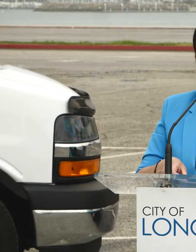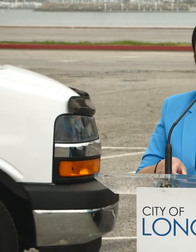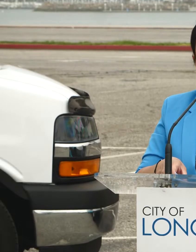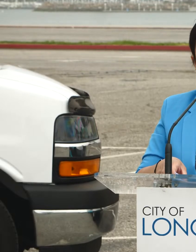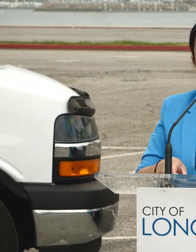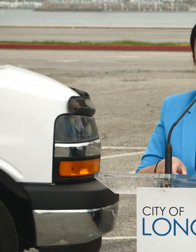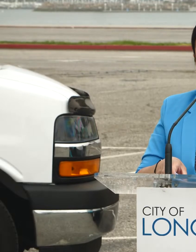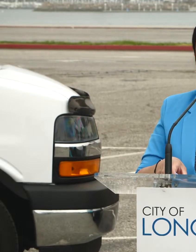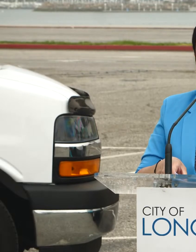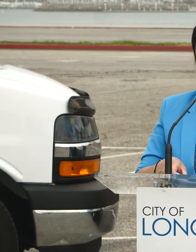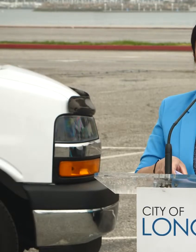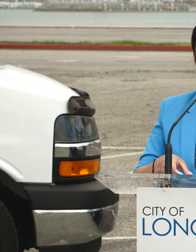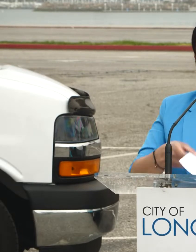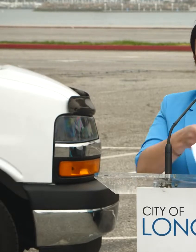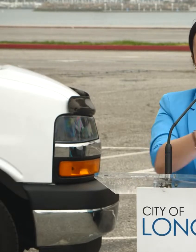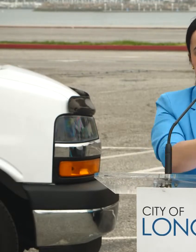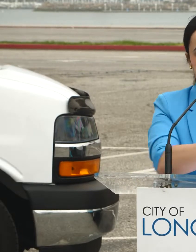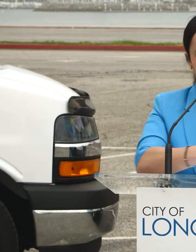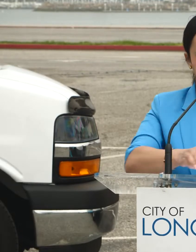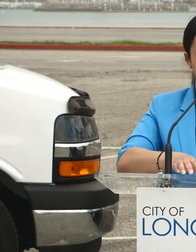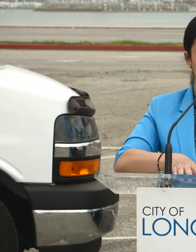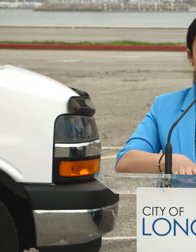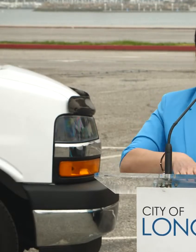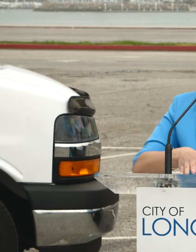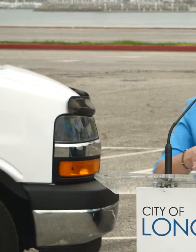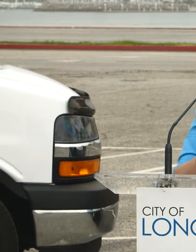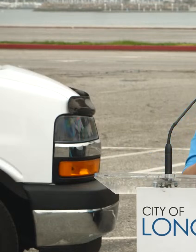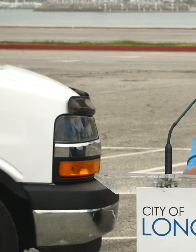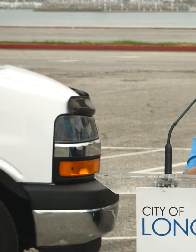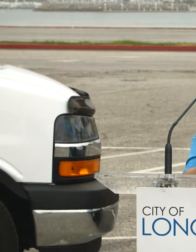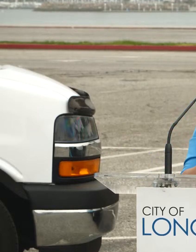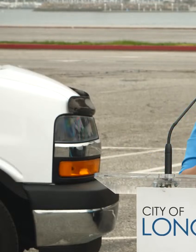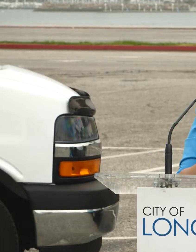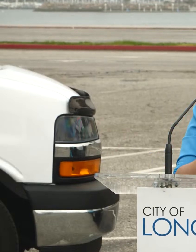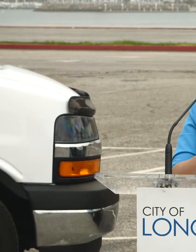en longbeach.gov. Gracias.